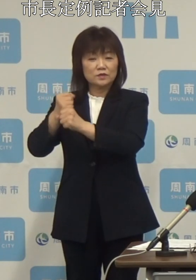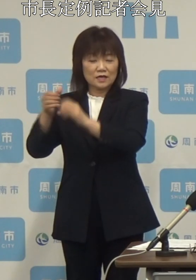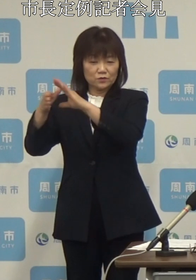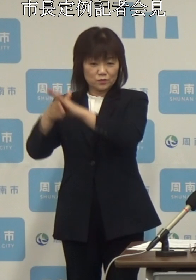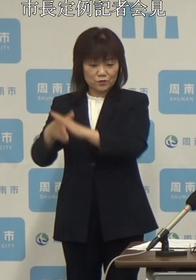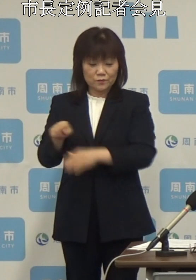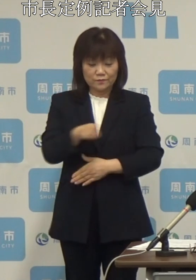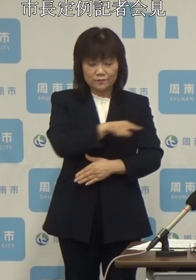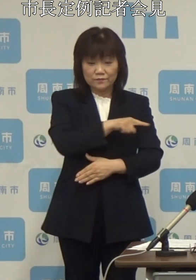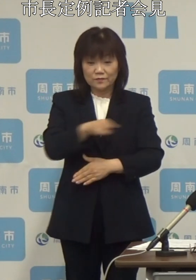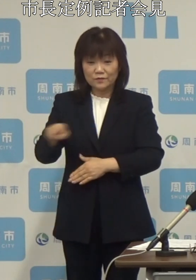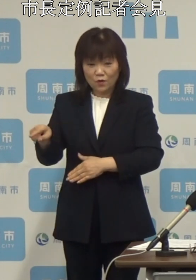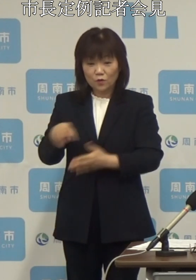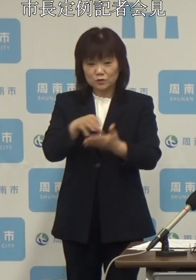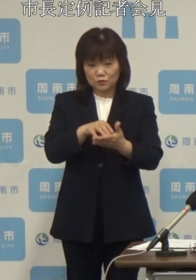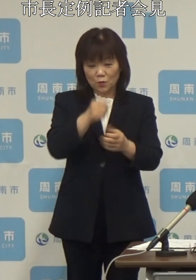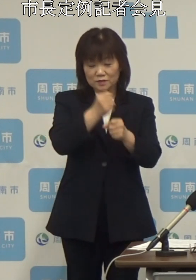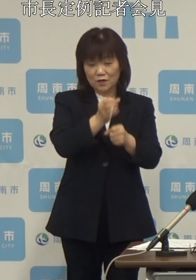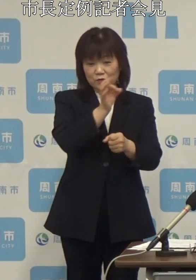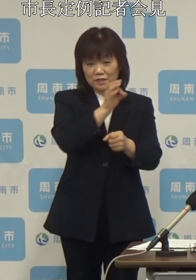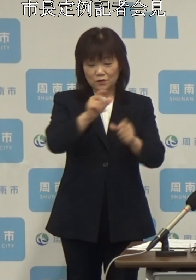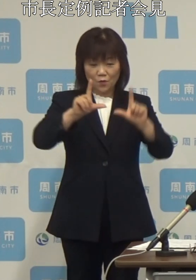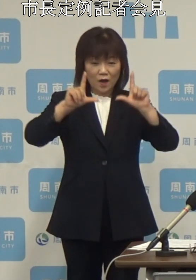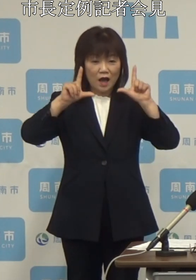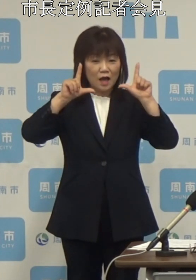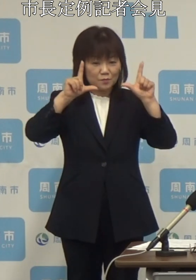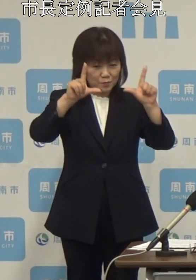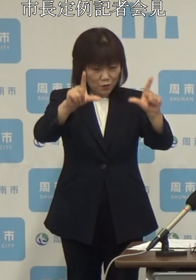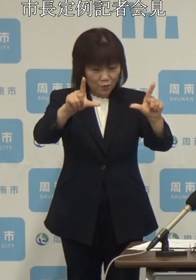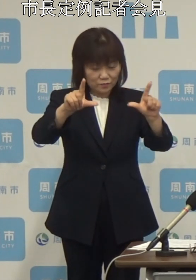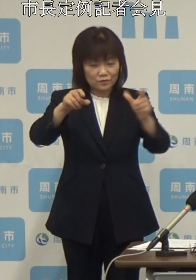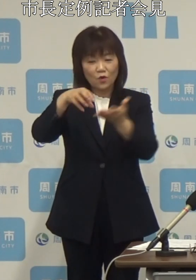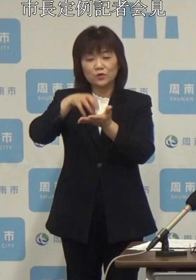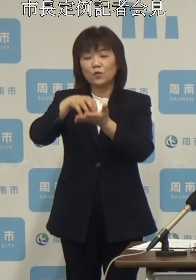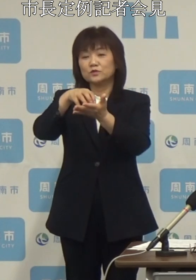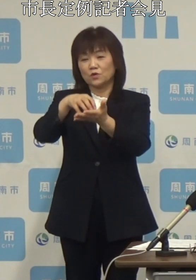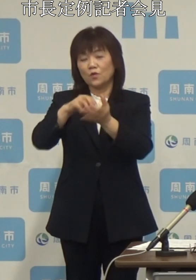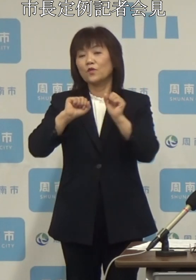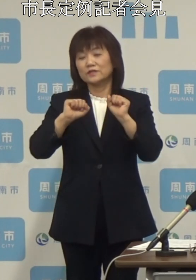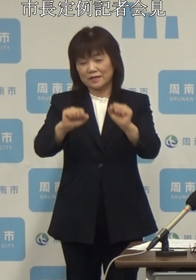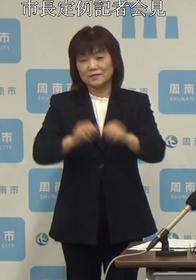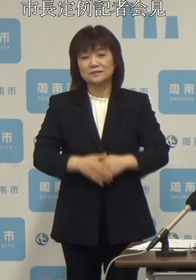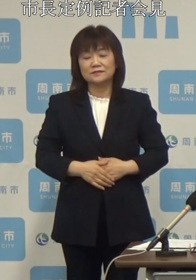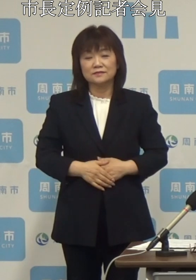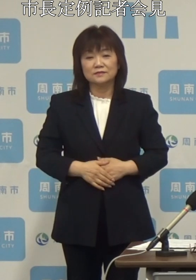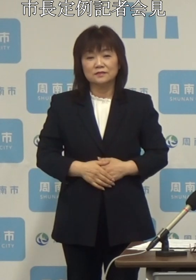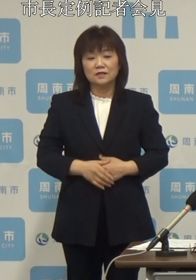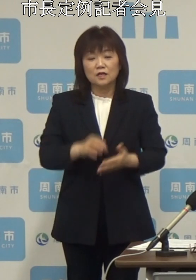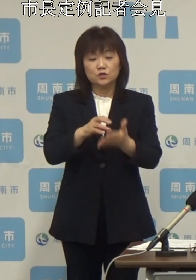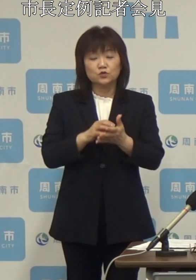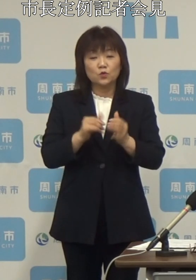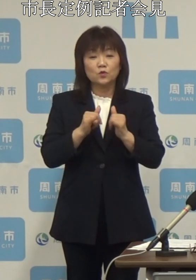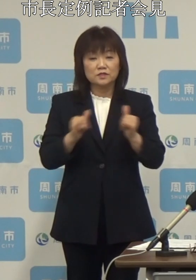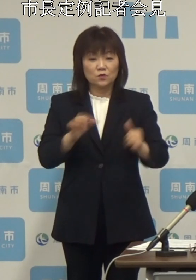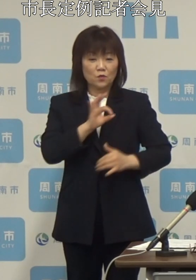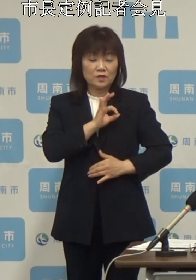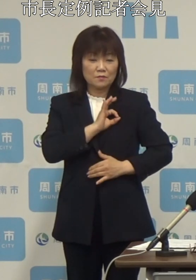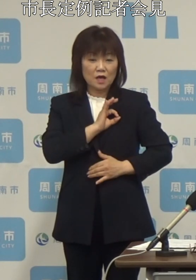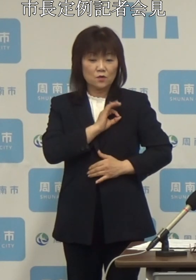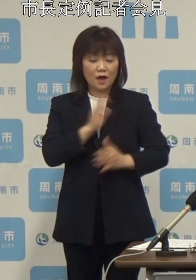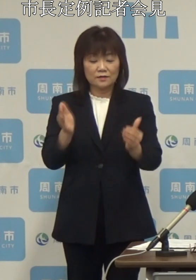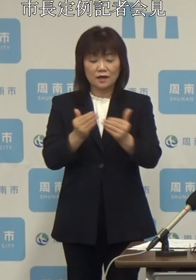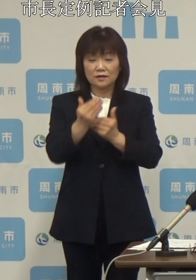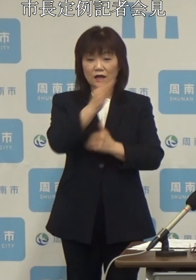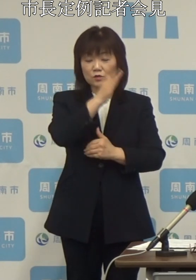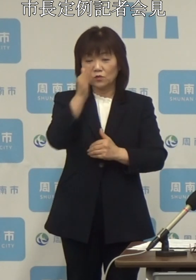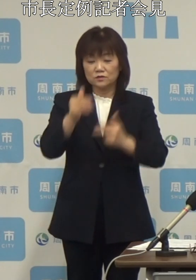文の受賞作品の発表及び表彰を行います。なお受賞者のお名前は大